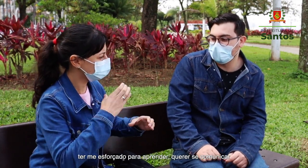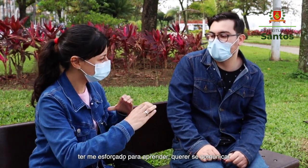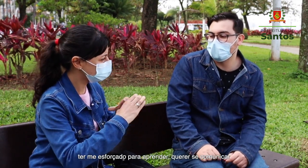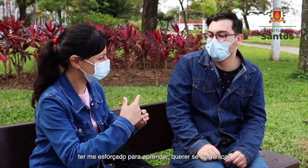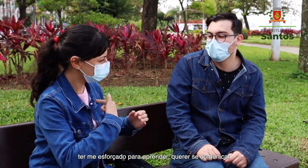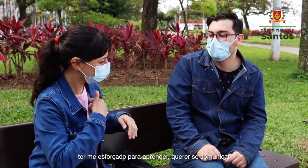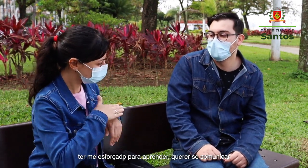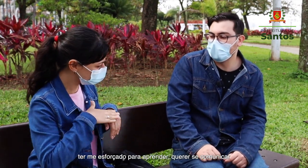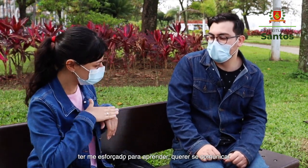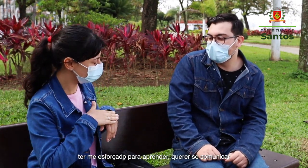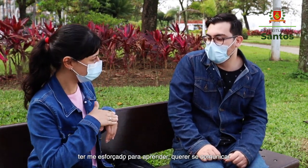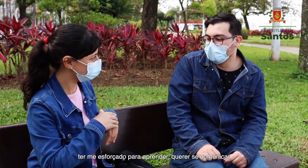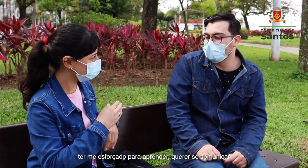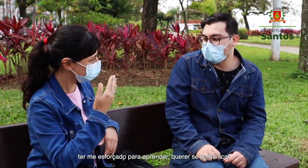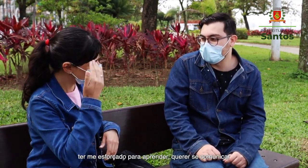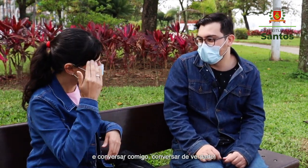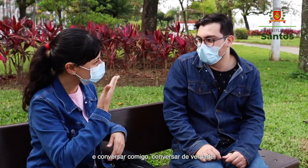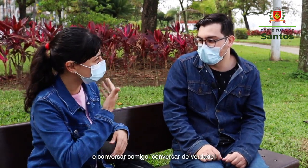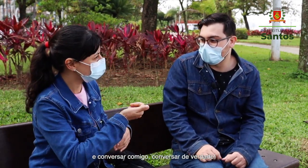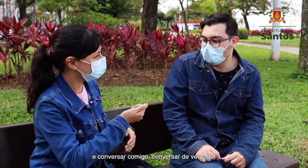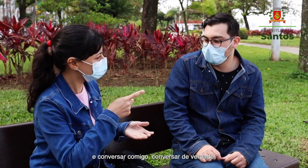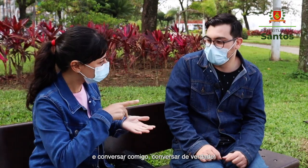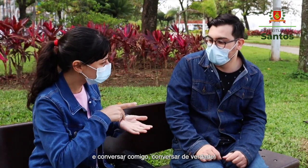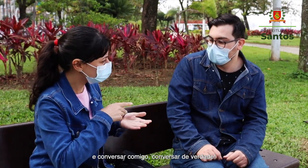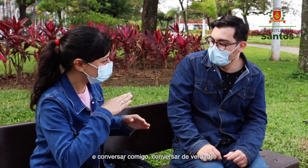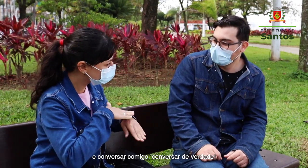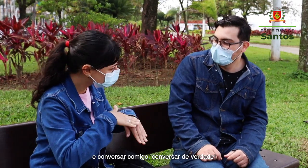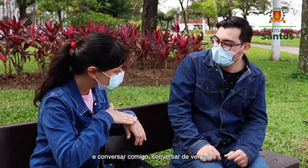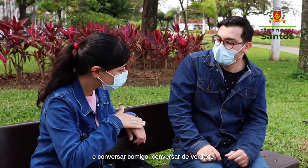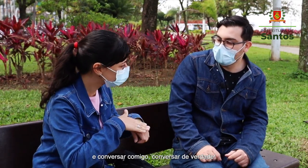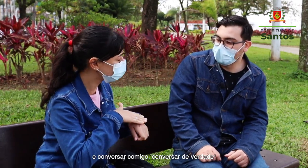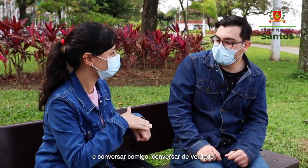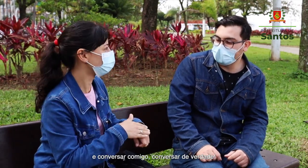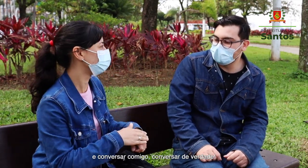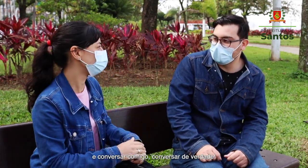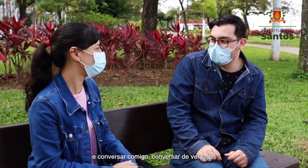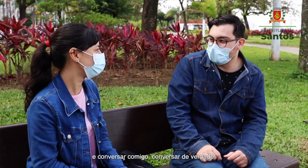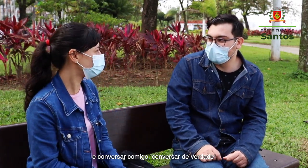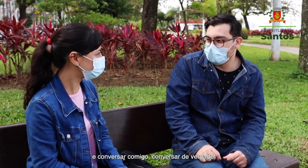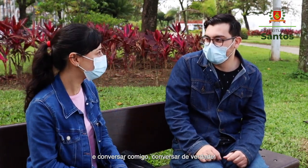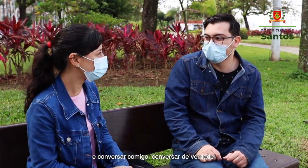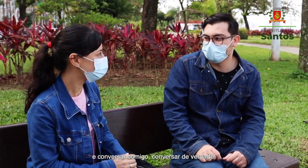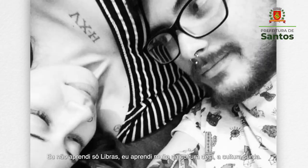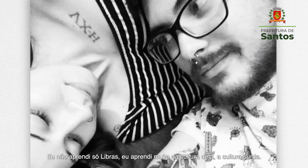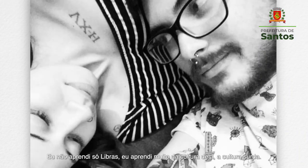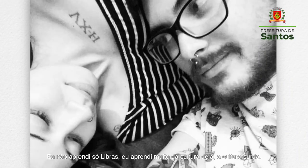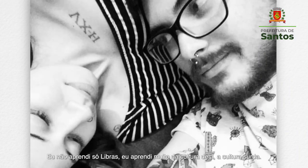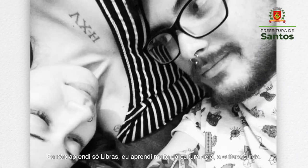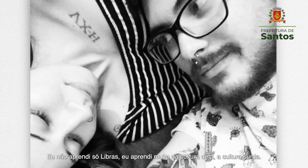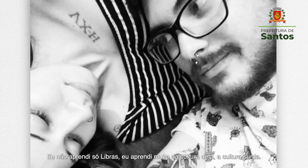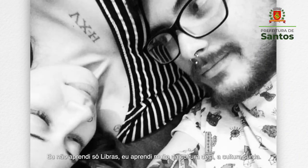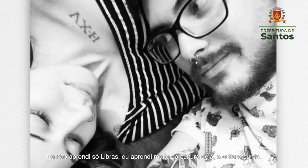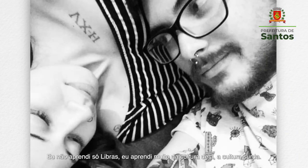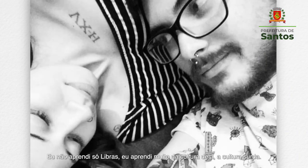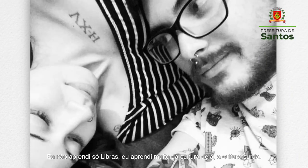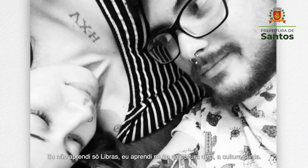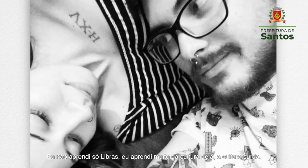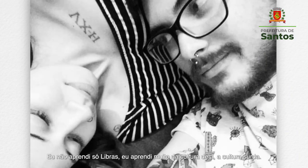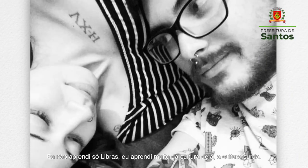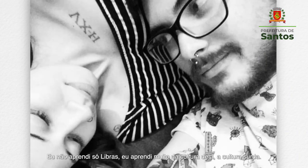né? Querer se comunicar e conversar comigo. Conversar de verdade, né? Não aprendi só Libras. Eu